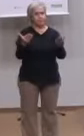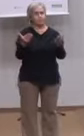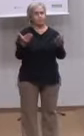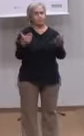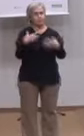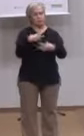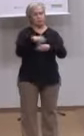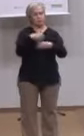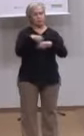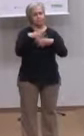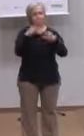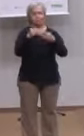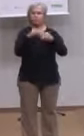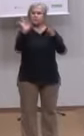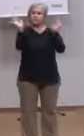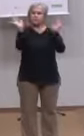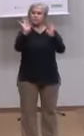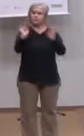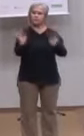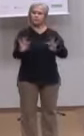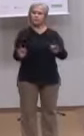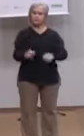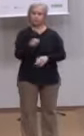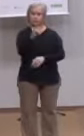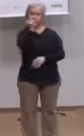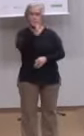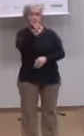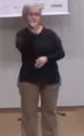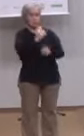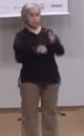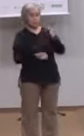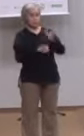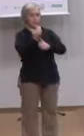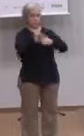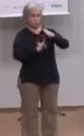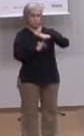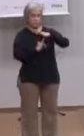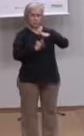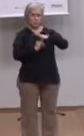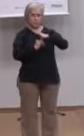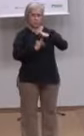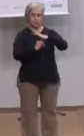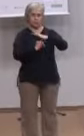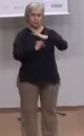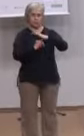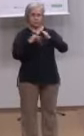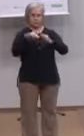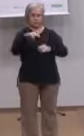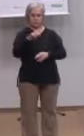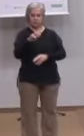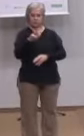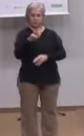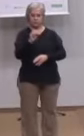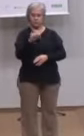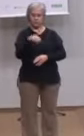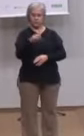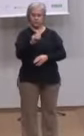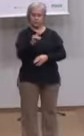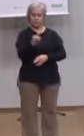ficarei muito feliz mesmo, se conseguirmos criar o Instituto do Neurônio Motor. Porque a gente